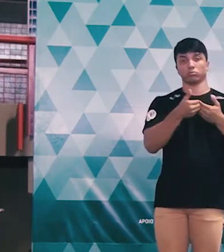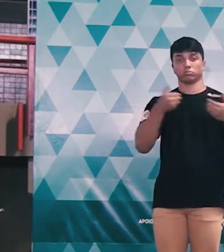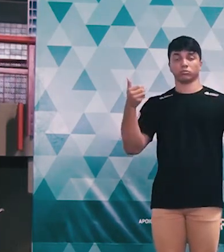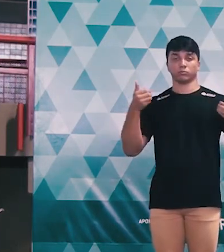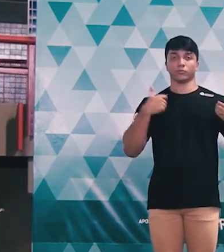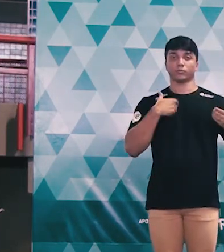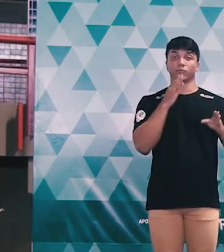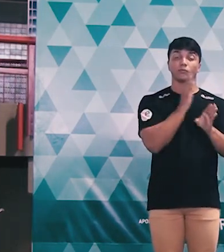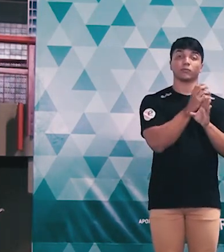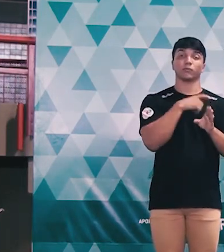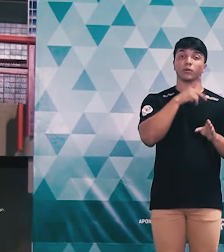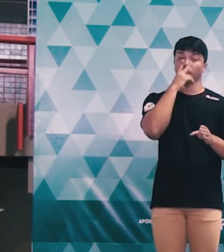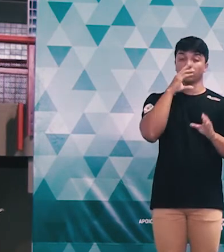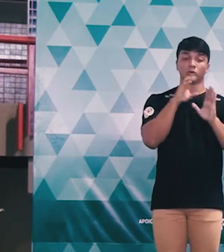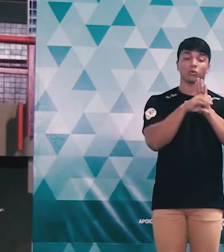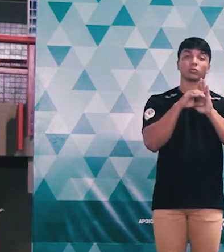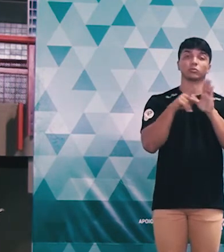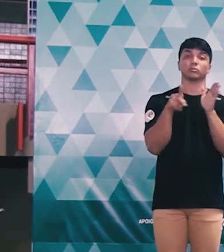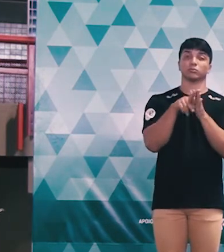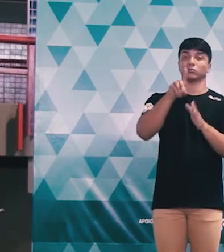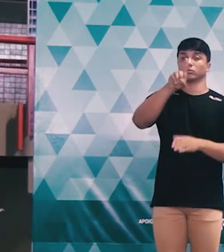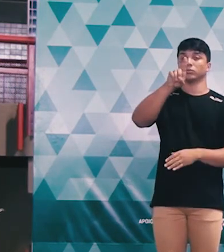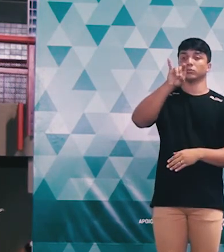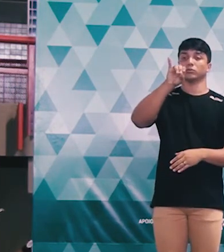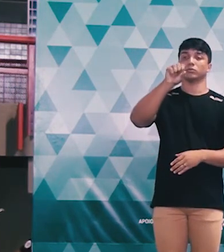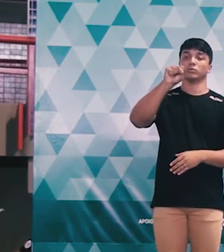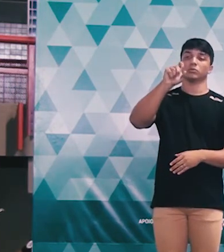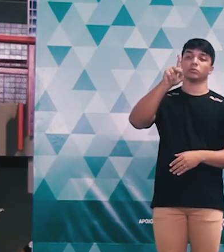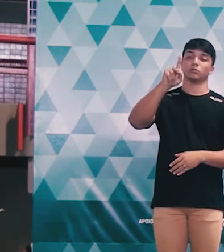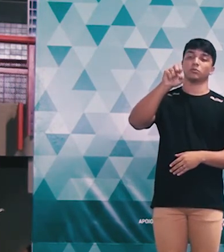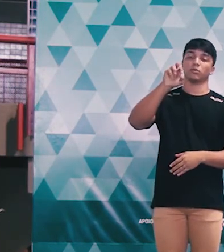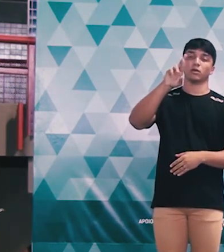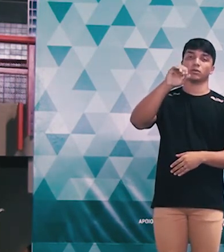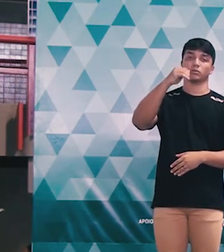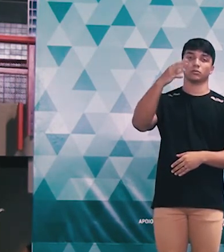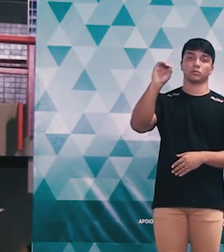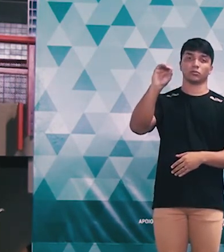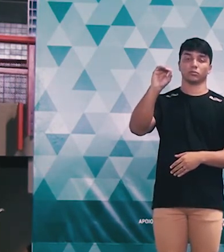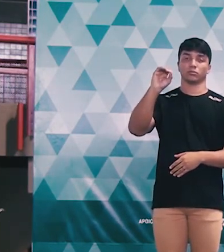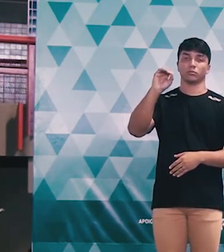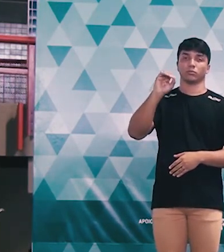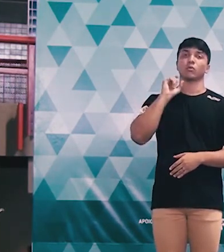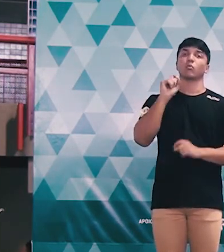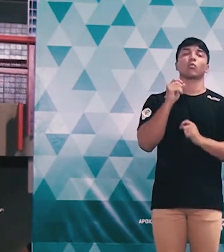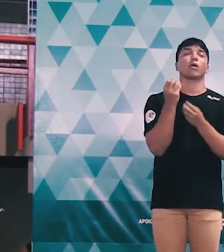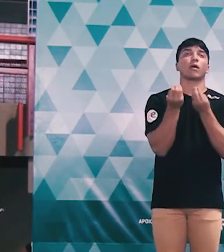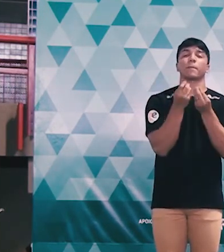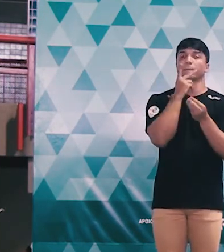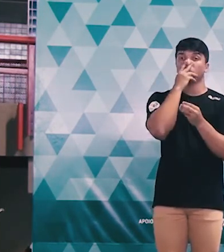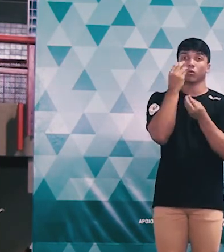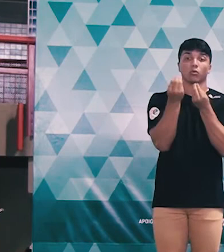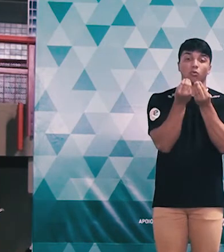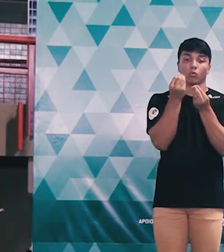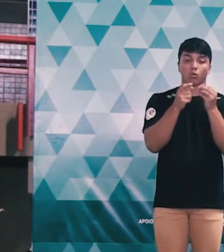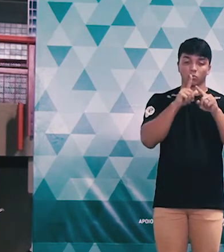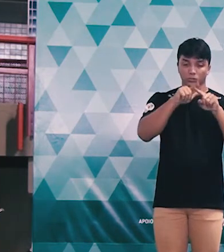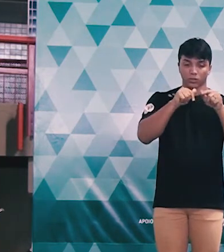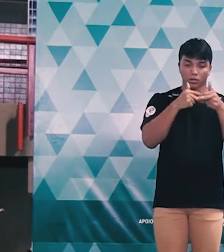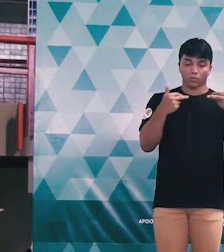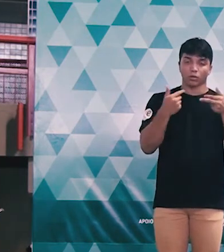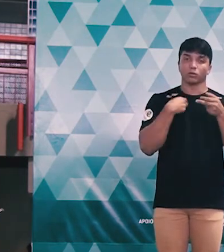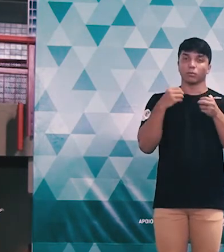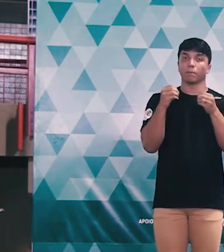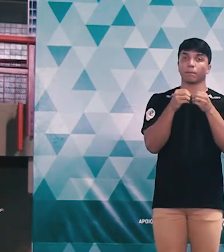afastado. Porque isso é o conceito de dispersão. O que é a dispersão? É a forma como os elementos